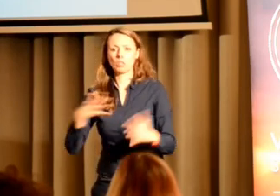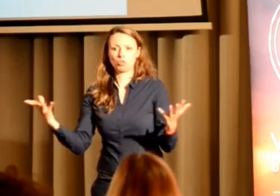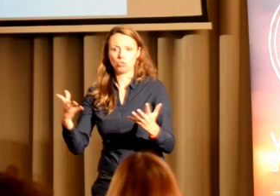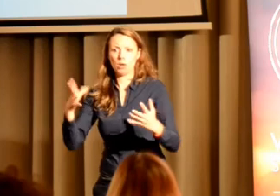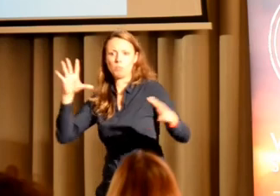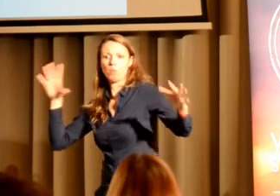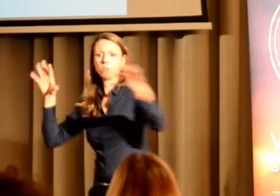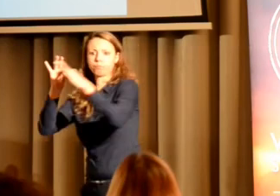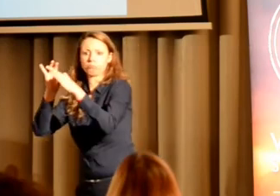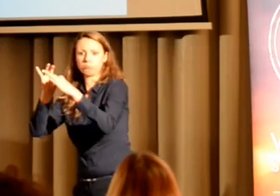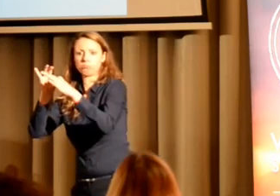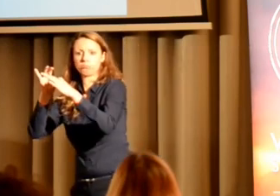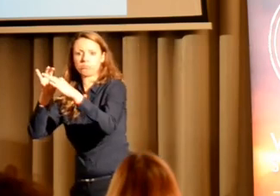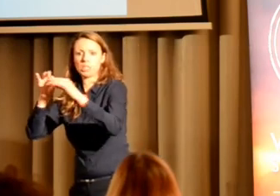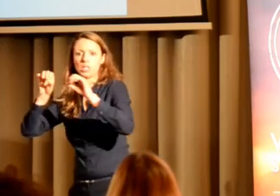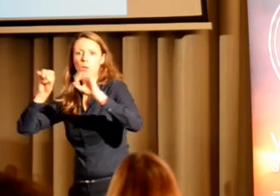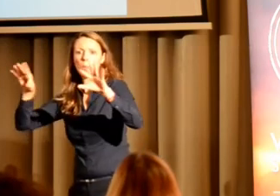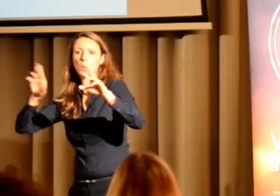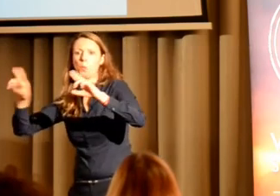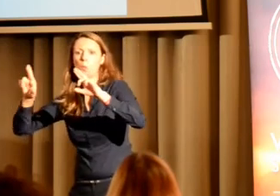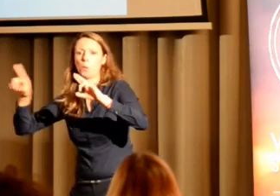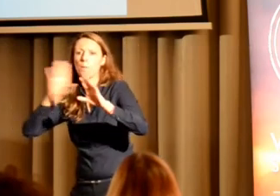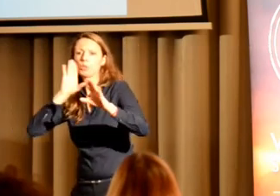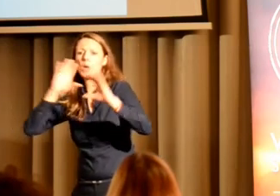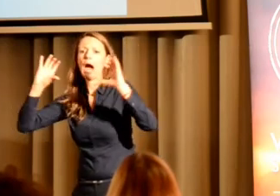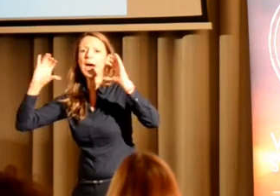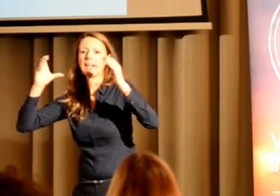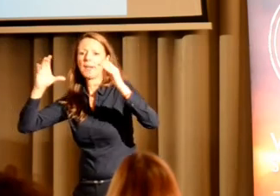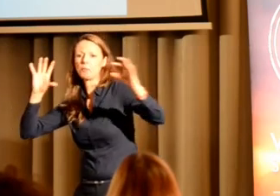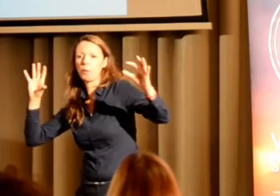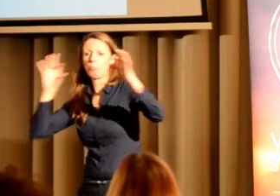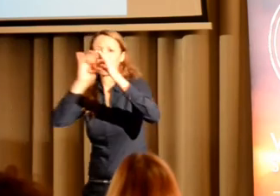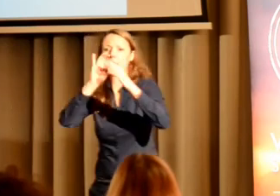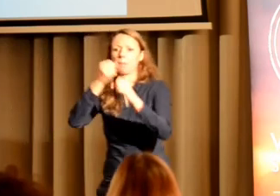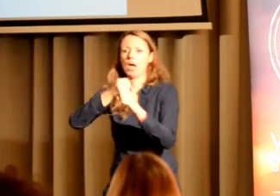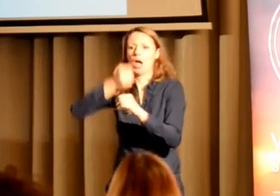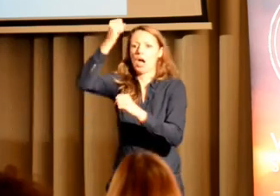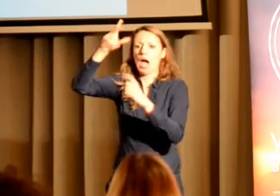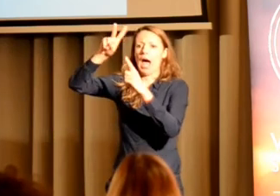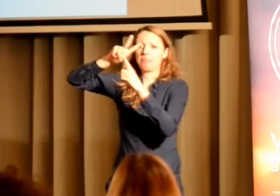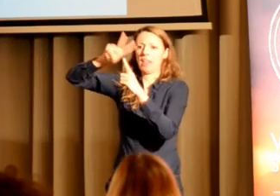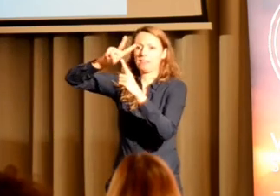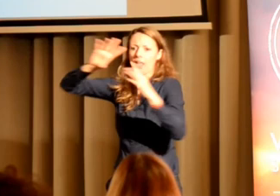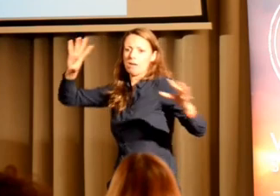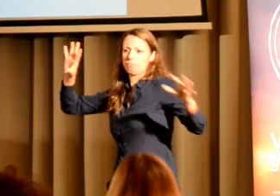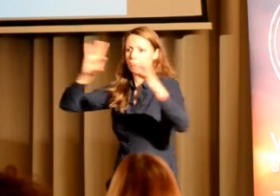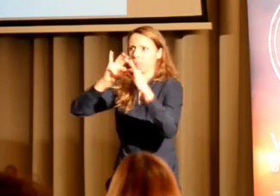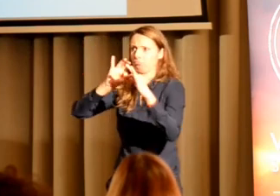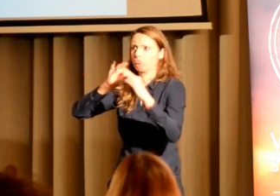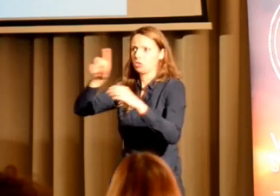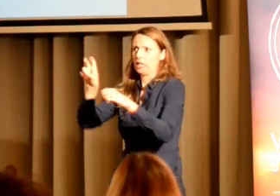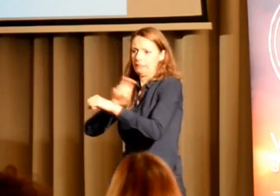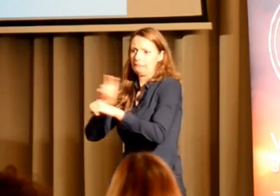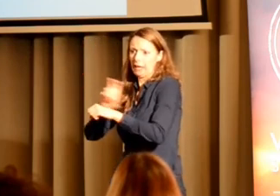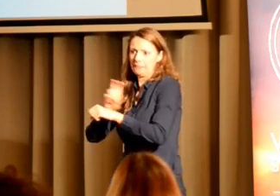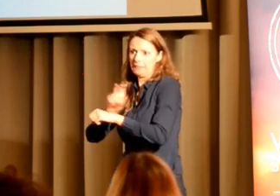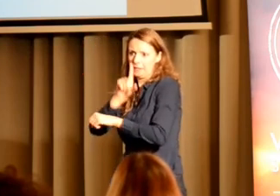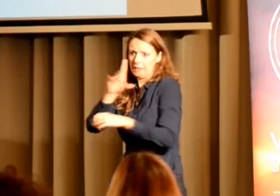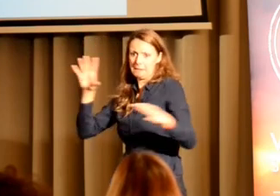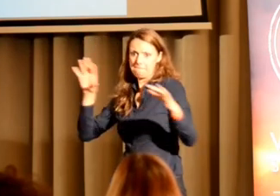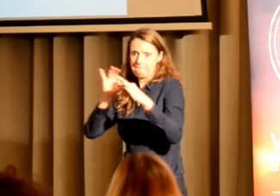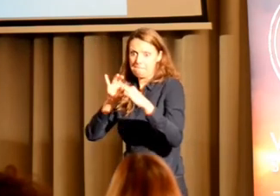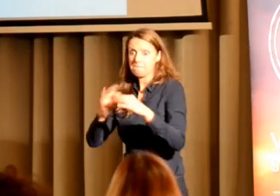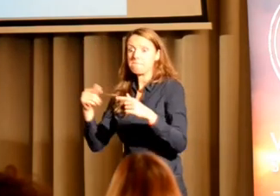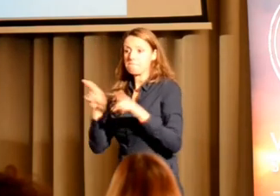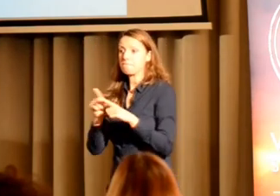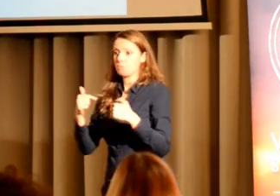wysyła sygnał radiowy, który możemy odbierać za pomocą anteny. Taka technika nazywa się telemetrią. Ale ja jako genetyk